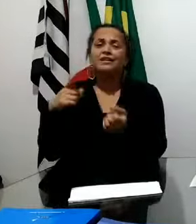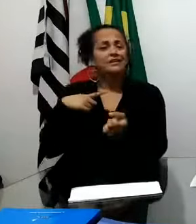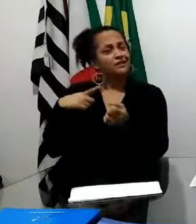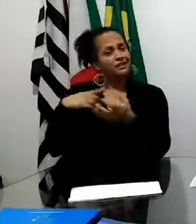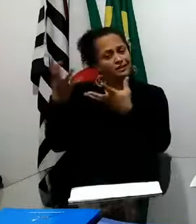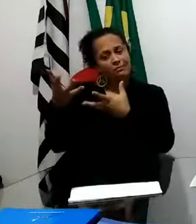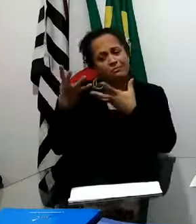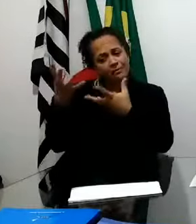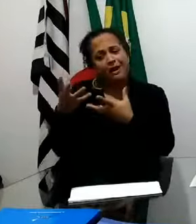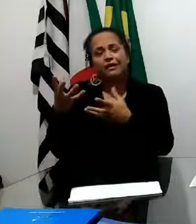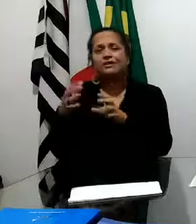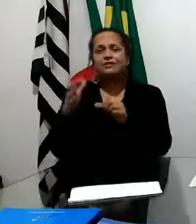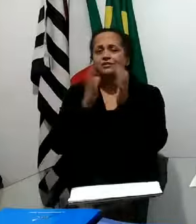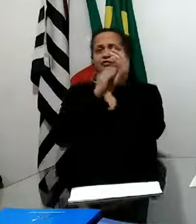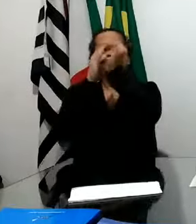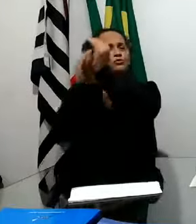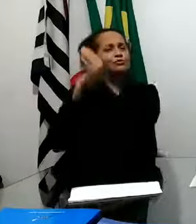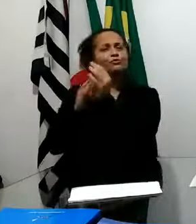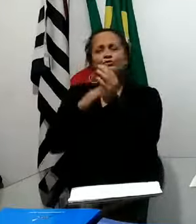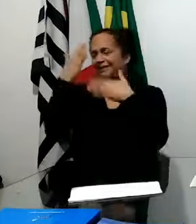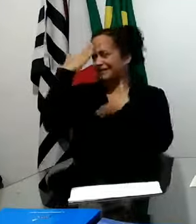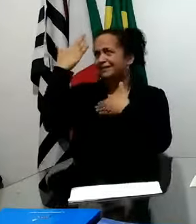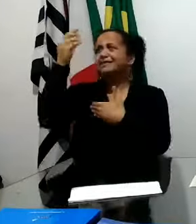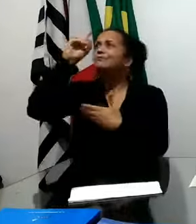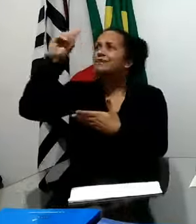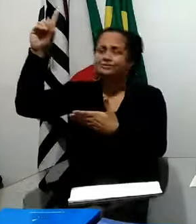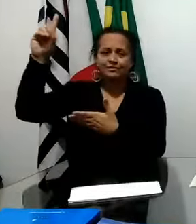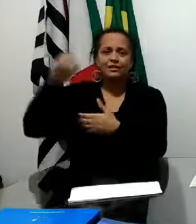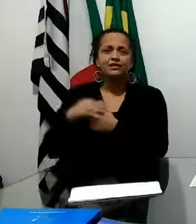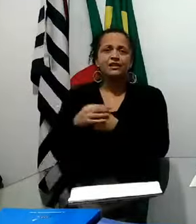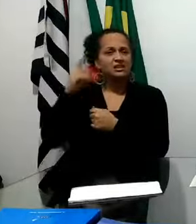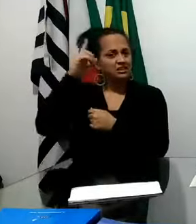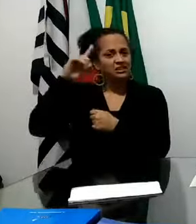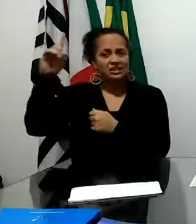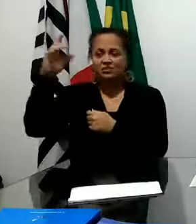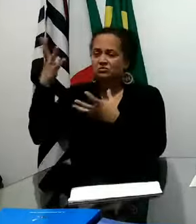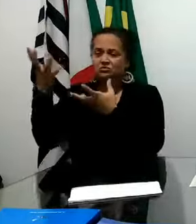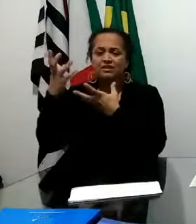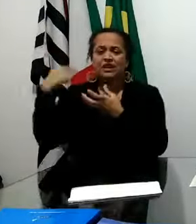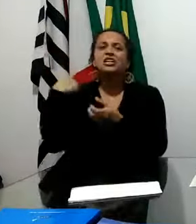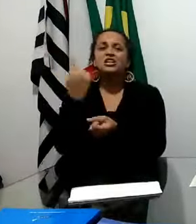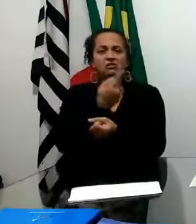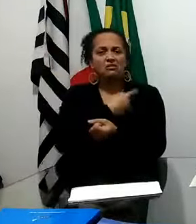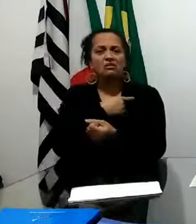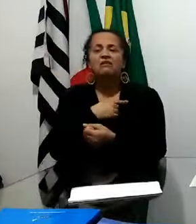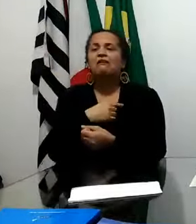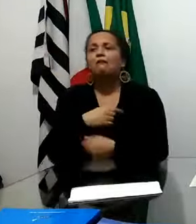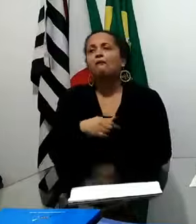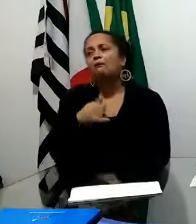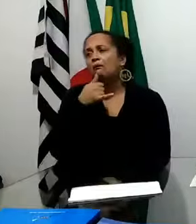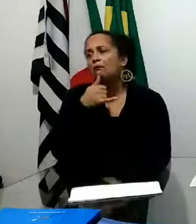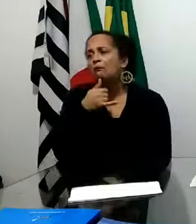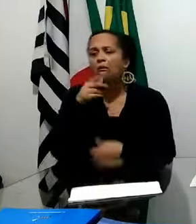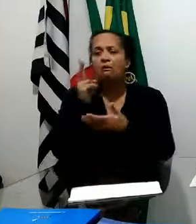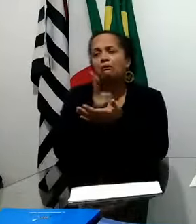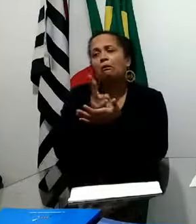graças. Deus não nos chamou para reclamar, para murmurar, mas quantas vezes eu também já reclamei, já